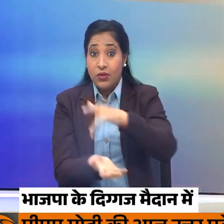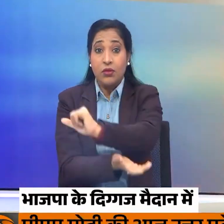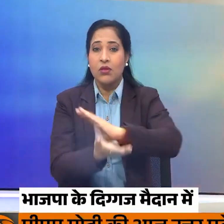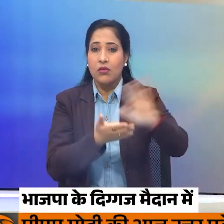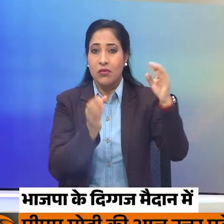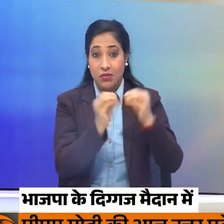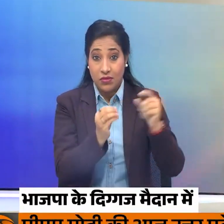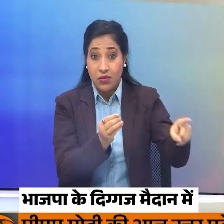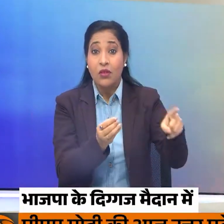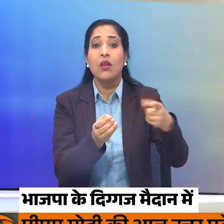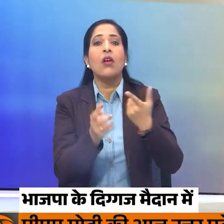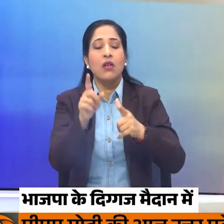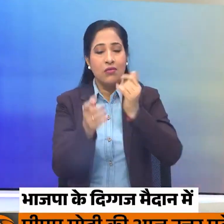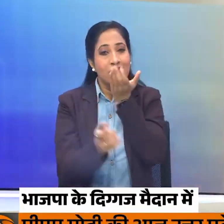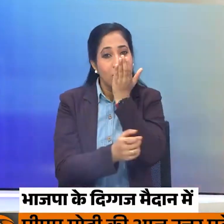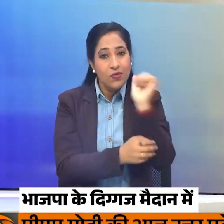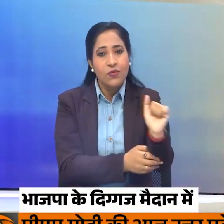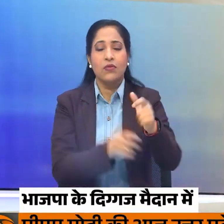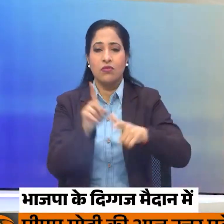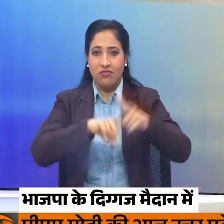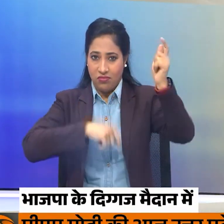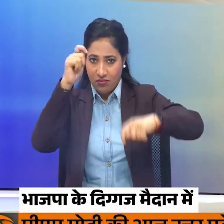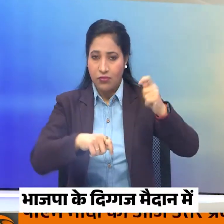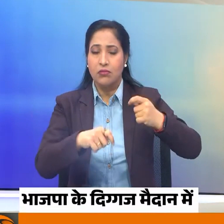चौहान झारखंड में करेंगे जनसभाएं।